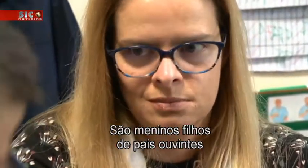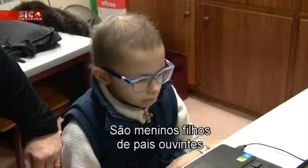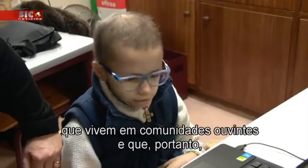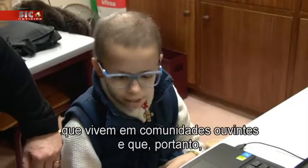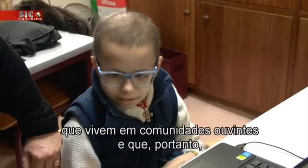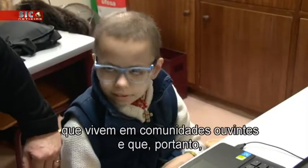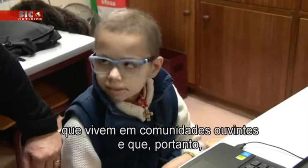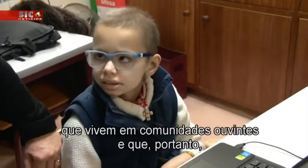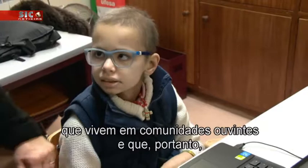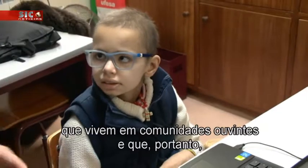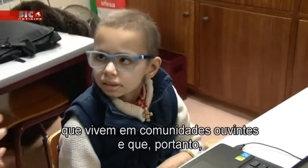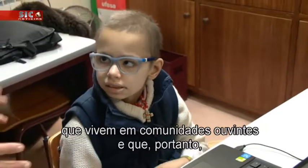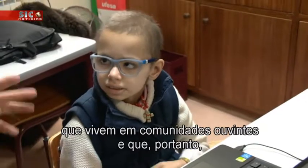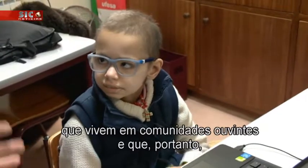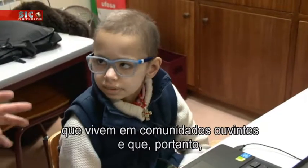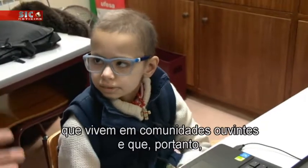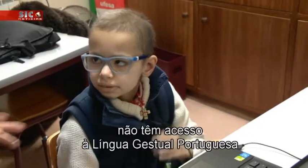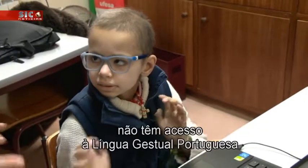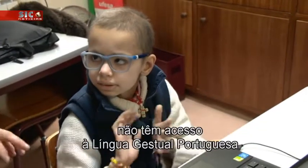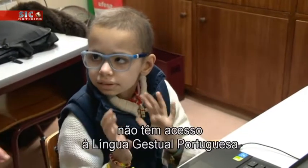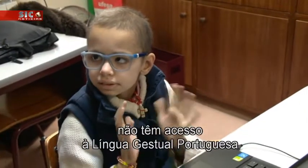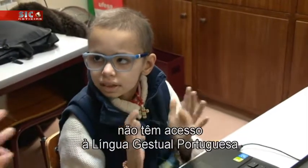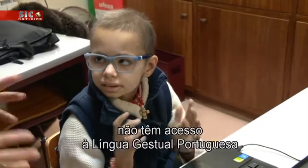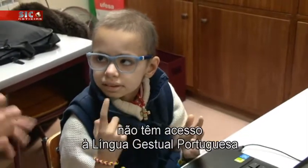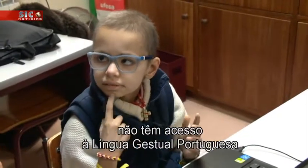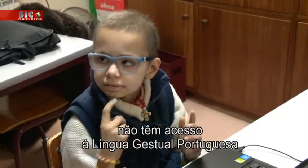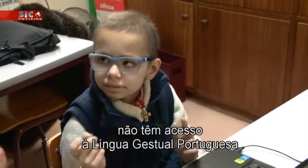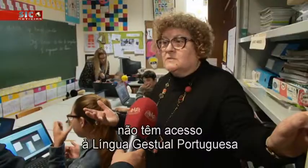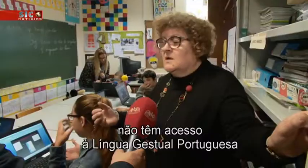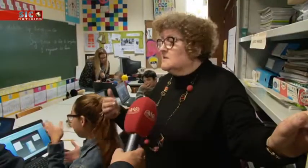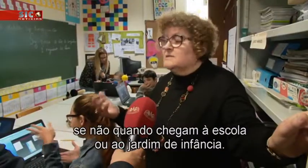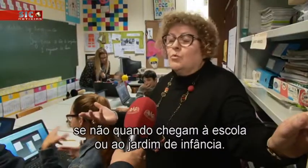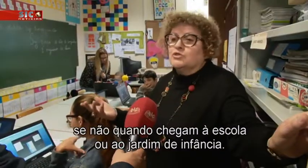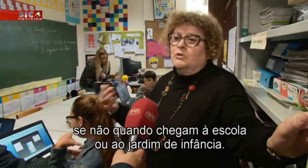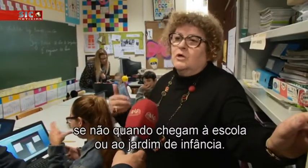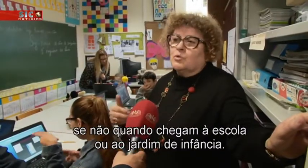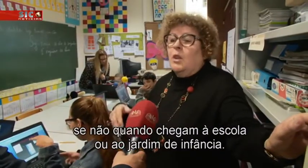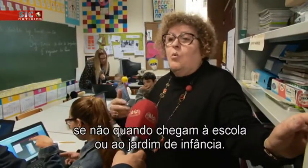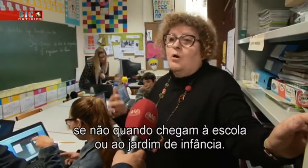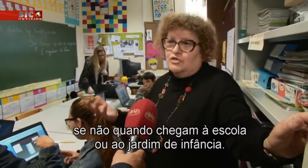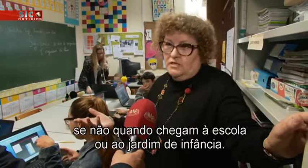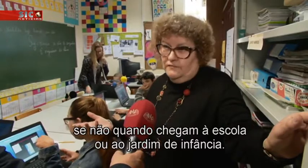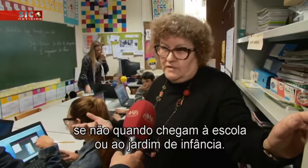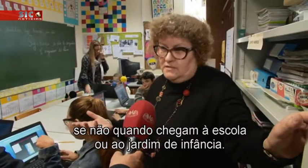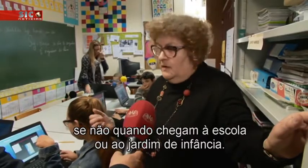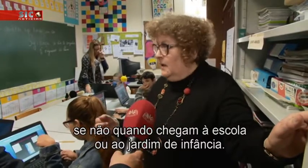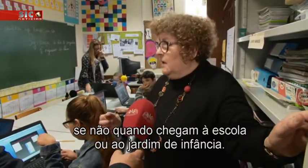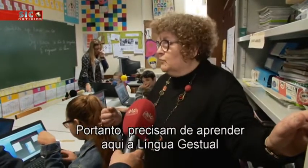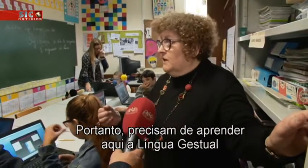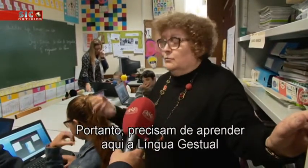que vivem em comunidades ouvintes e, portanto, não têm acesso à Língua Gestual Portuguesa, se não quando chegam à escola ou ao jardim de infância. Portanto,